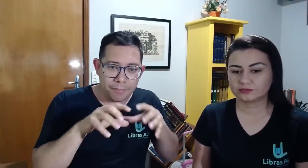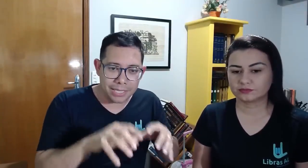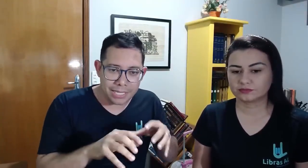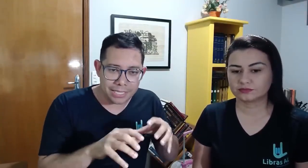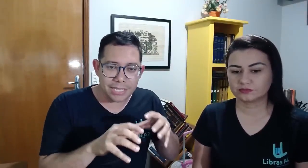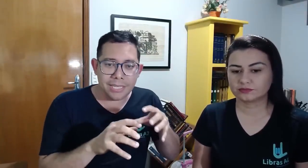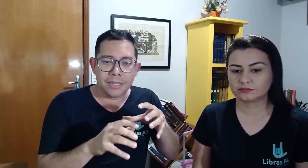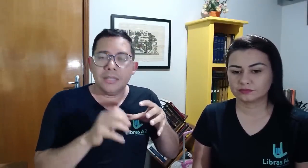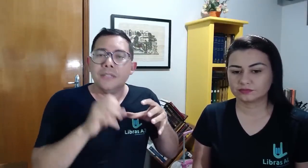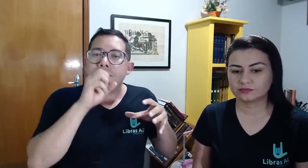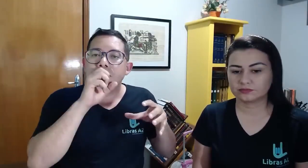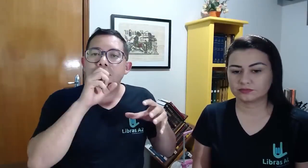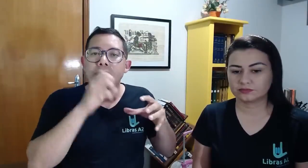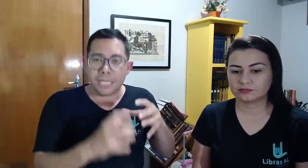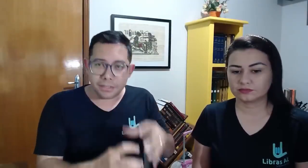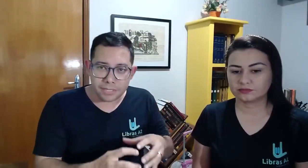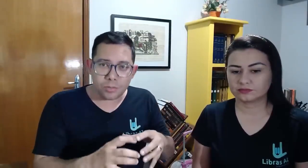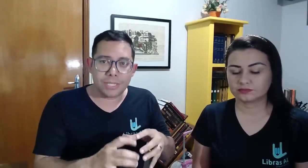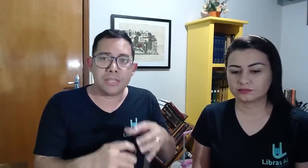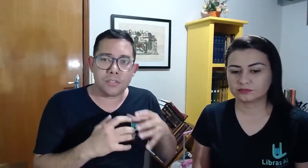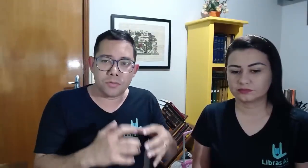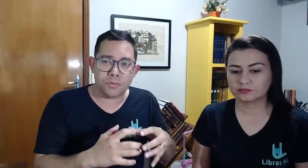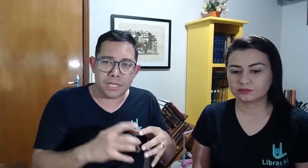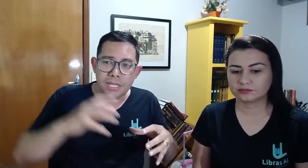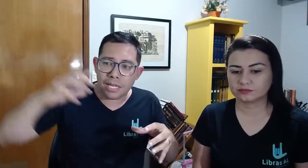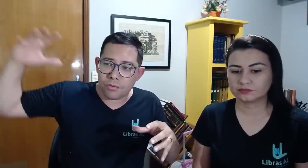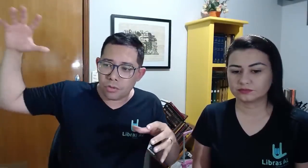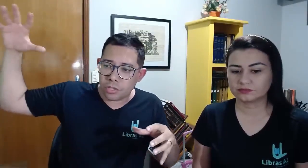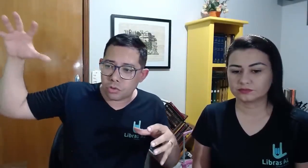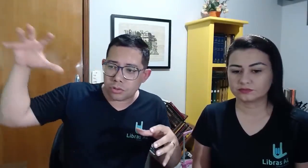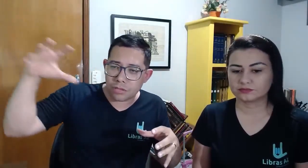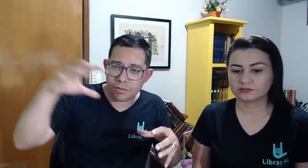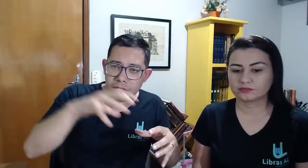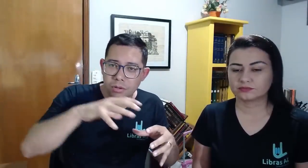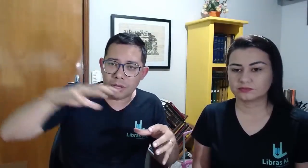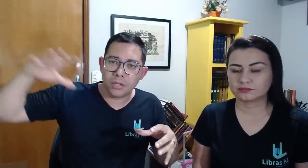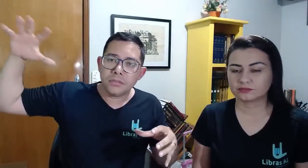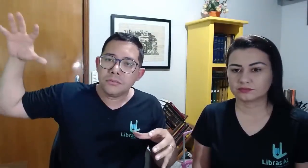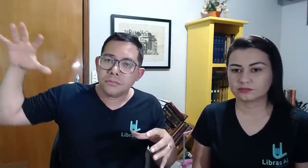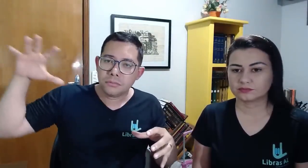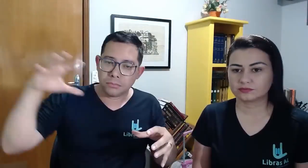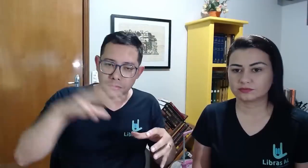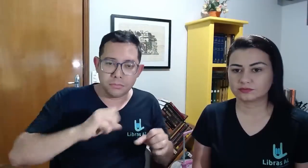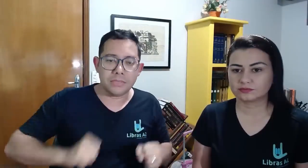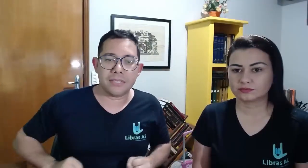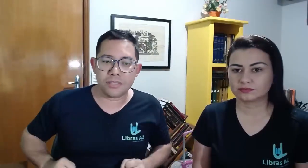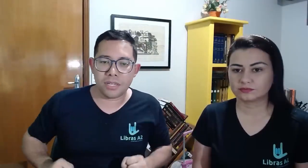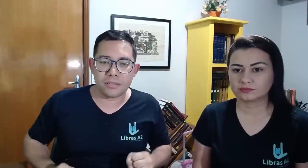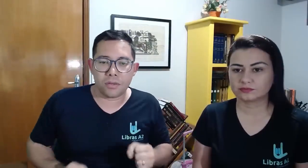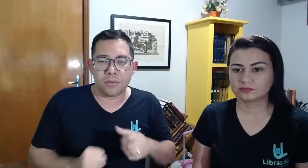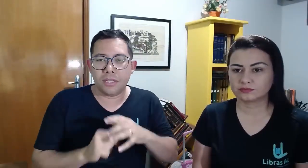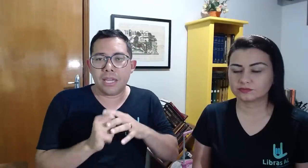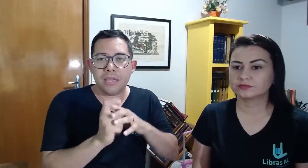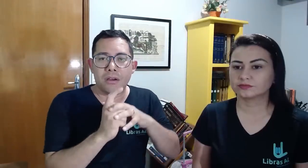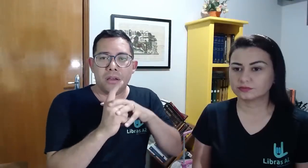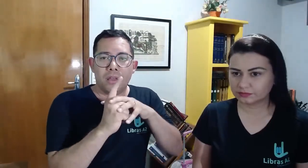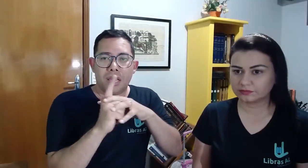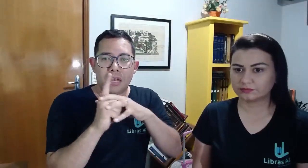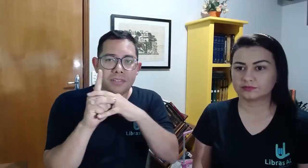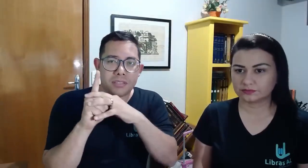pedra aqui, crescendo aqui, desenvolvendo aqui? Ela falou que o sol tava vindo, ó, nessa direção. E aí, ó, ela fez assim,